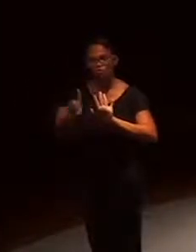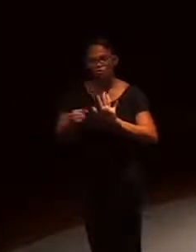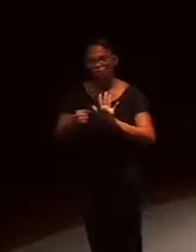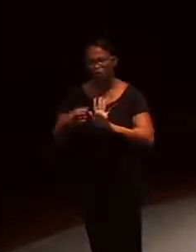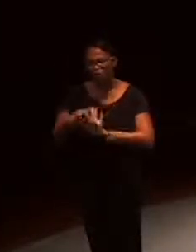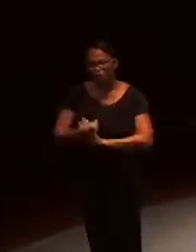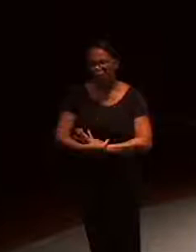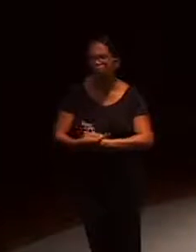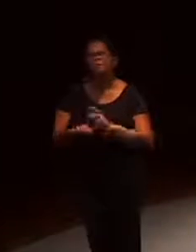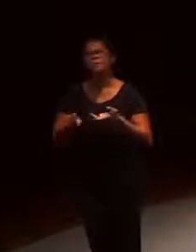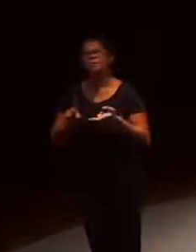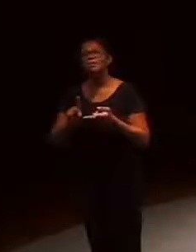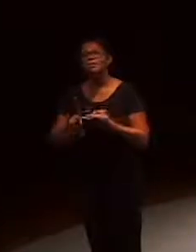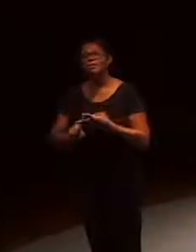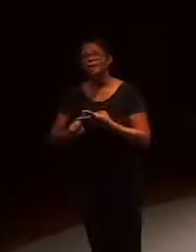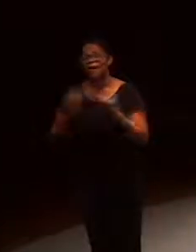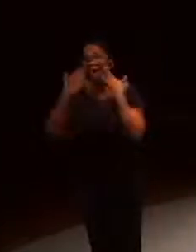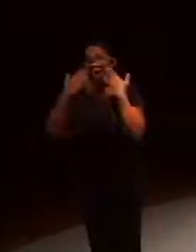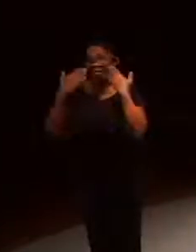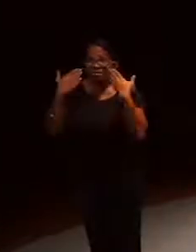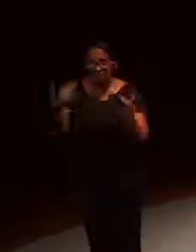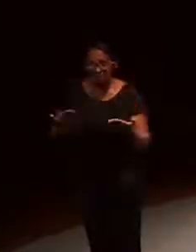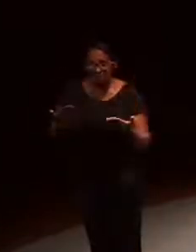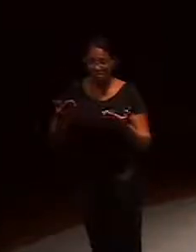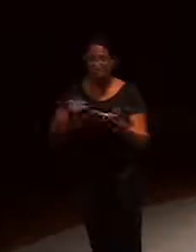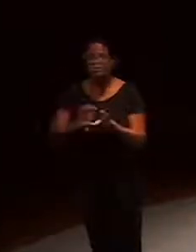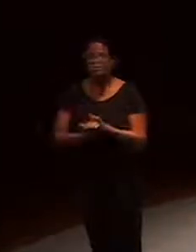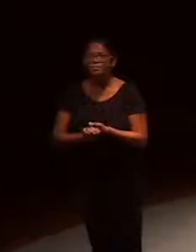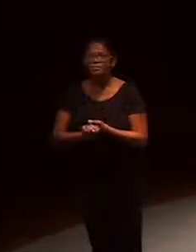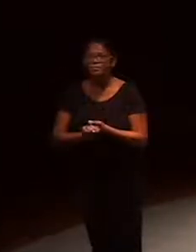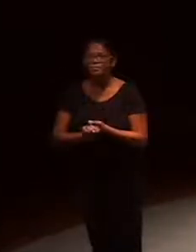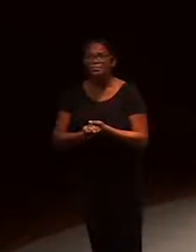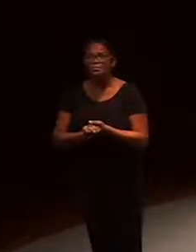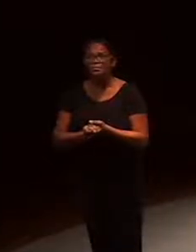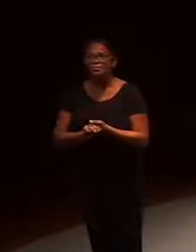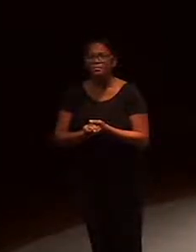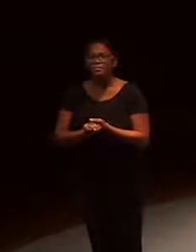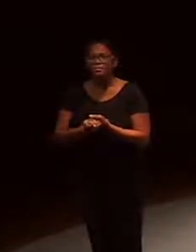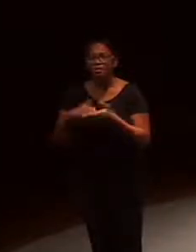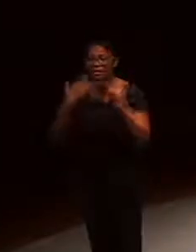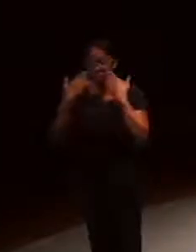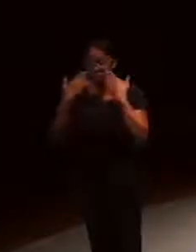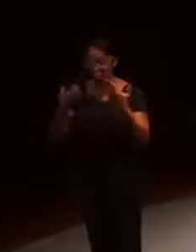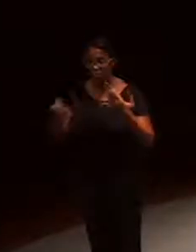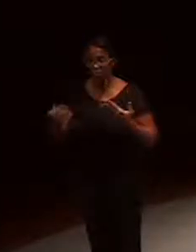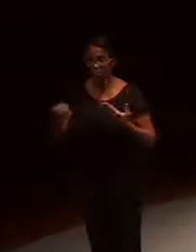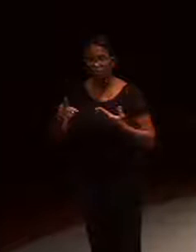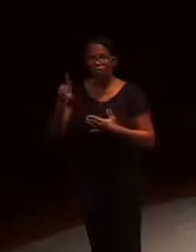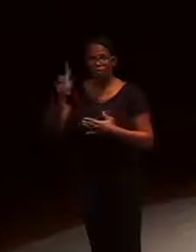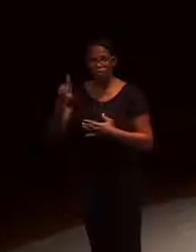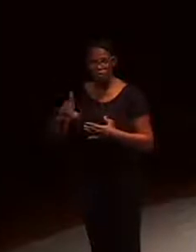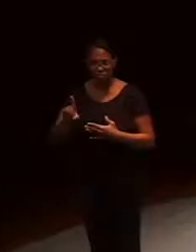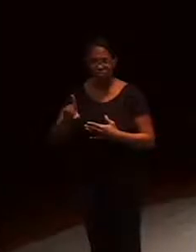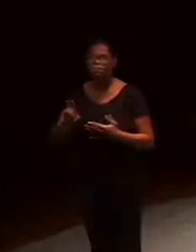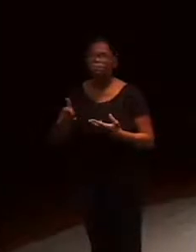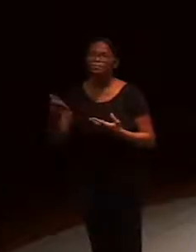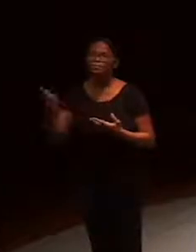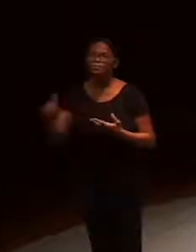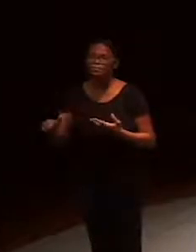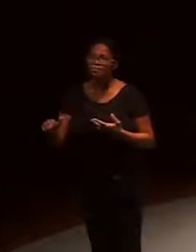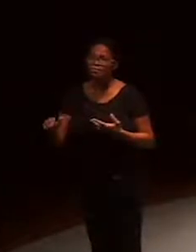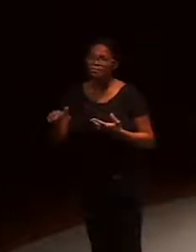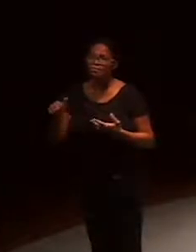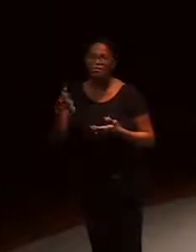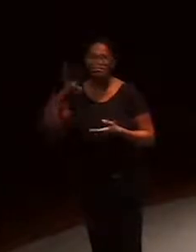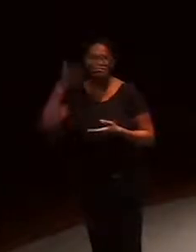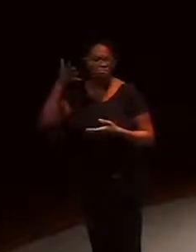apresentação tivemos uma apresentação dos novos diretores, tivemos aqui um